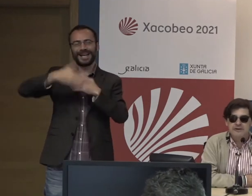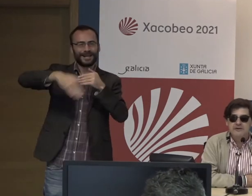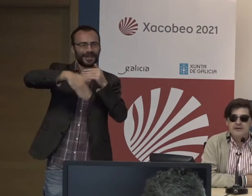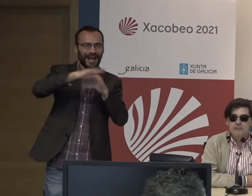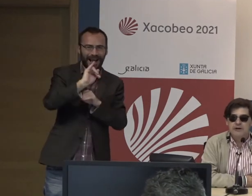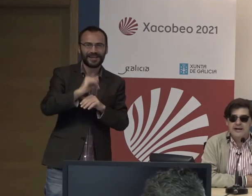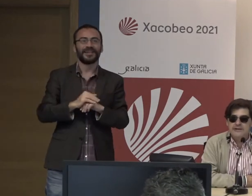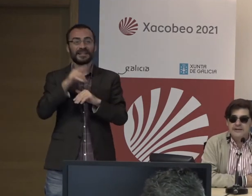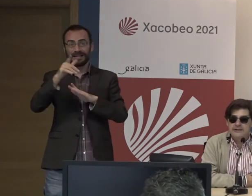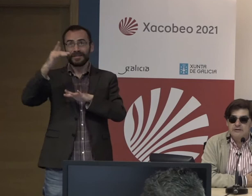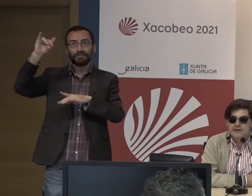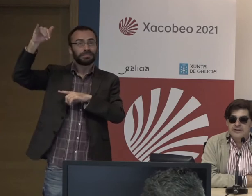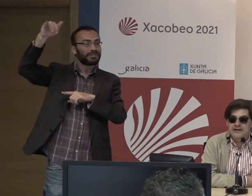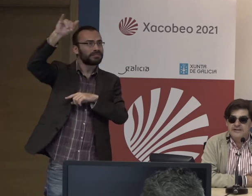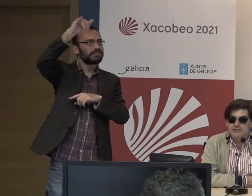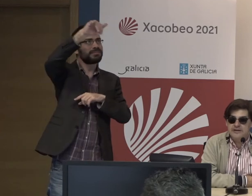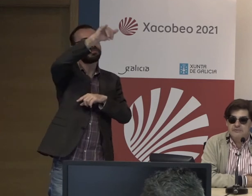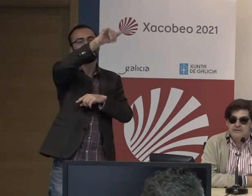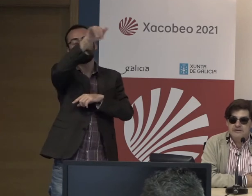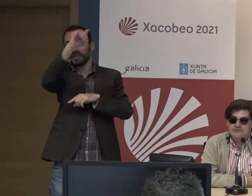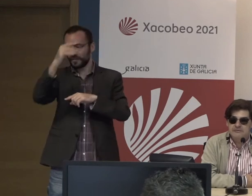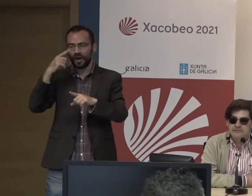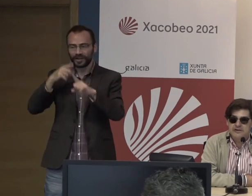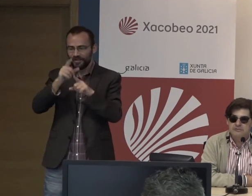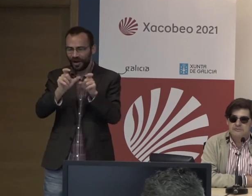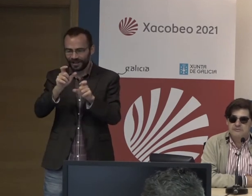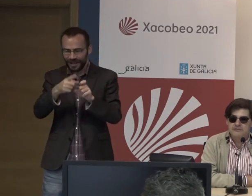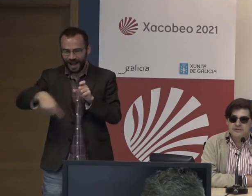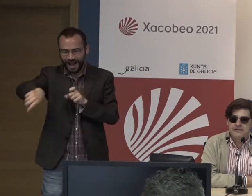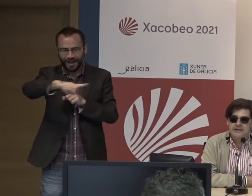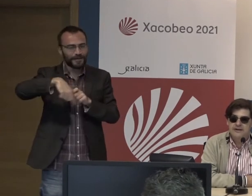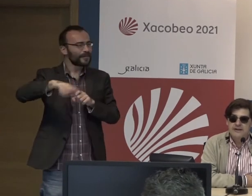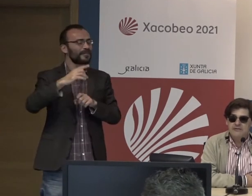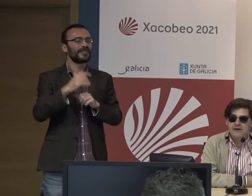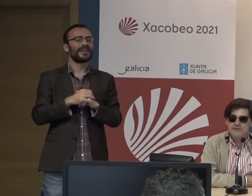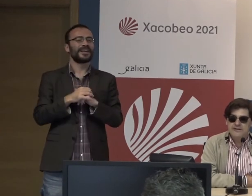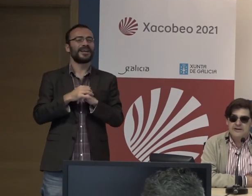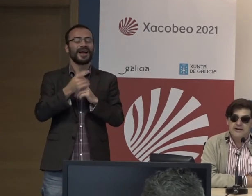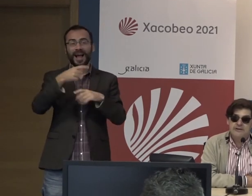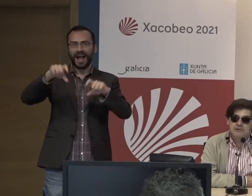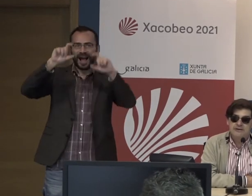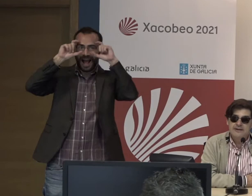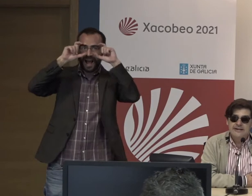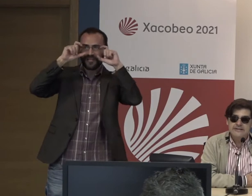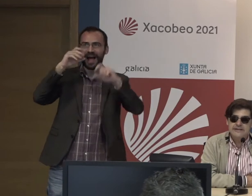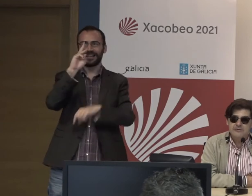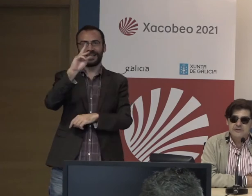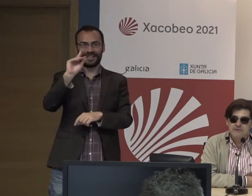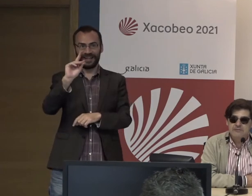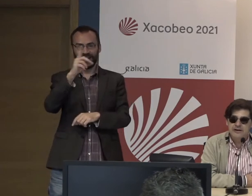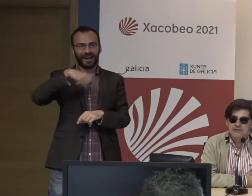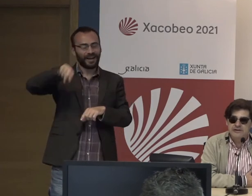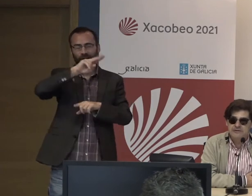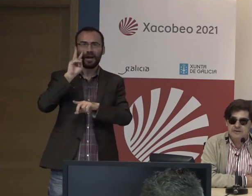drones, pero volarán y ofrecerán a la gente que nos quedemos abajo, o que os quedéis, no voy a tener que ver, con gafas de realidad virtual, la sensación de